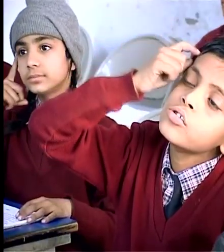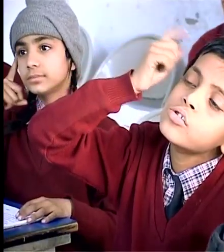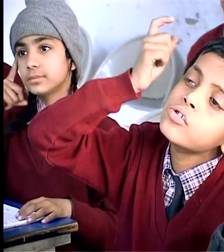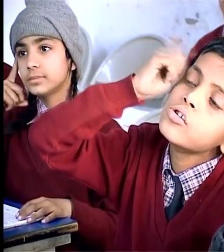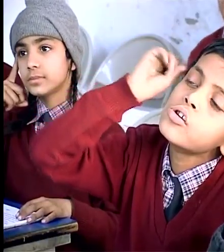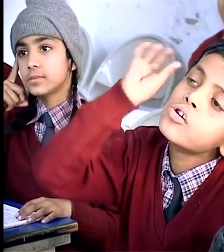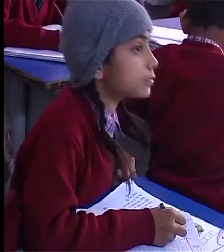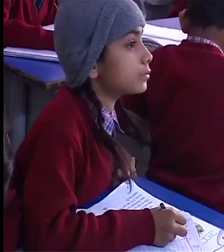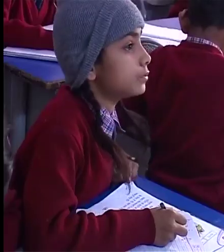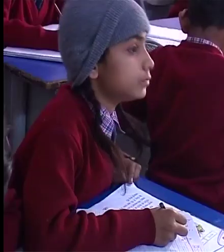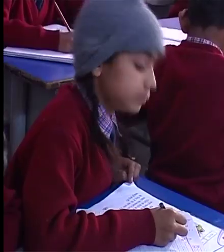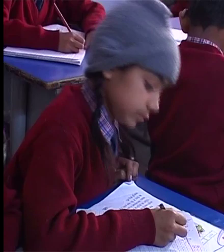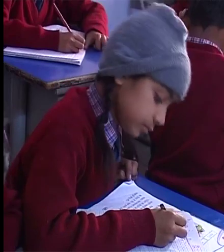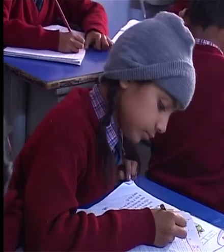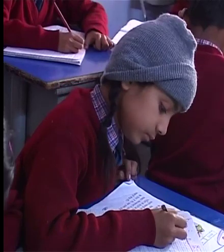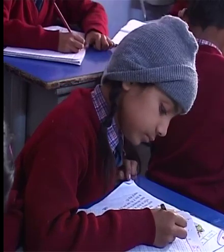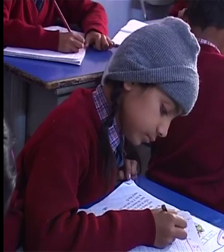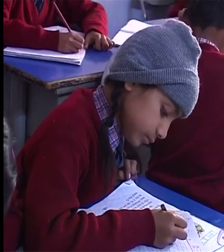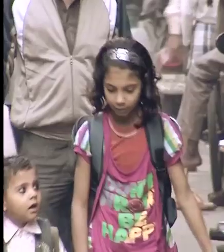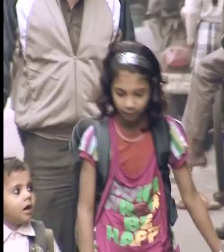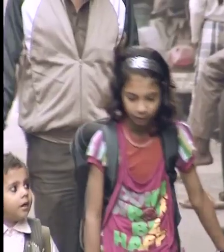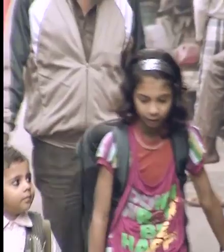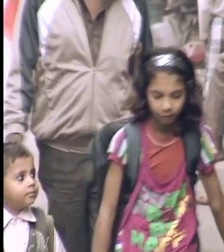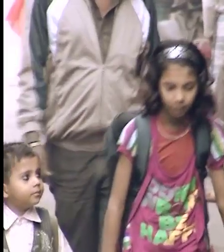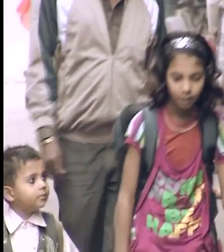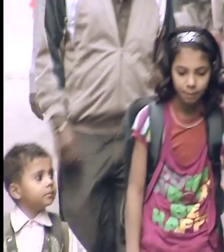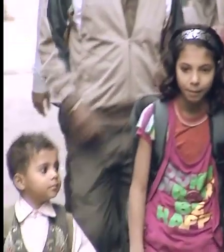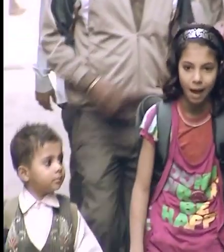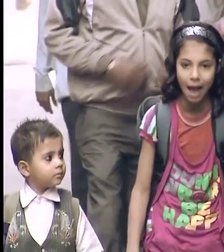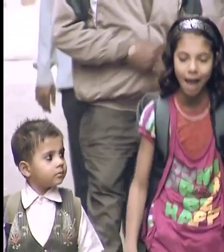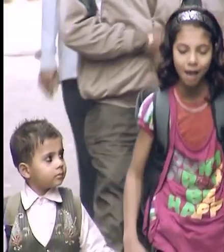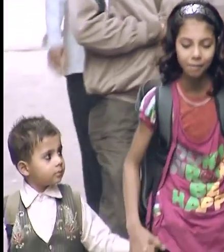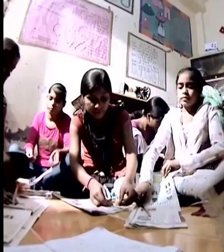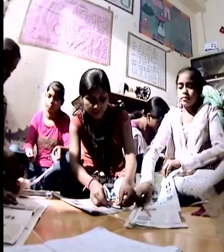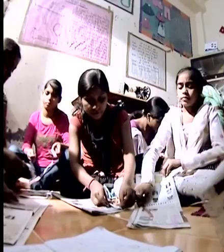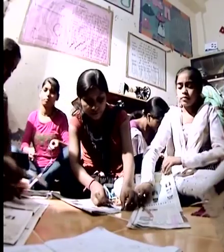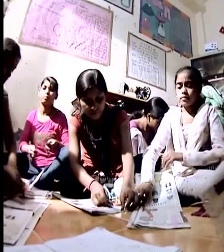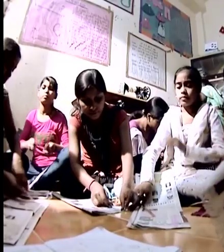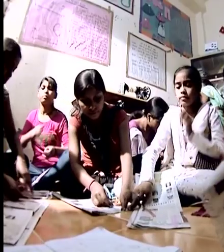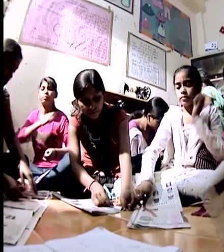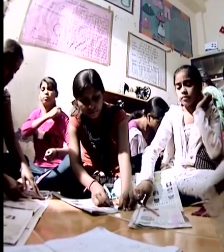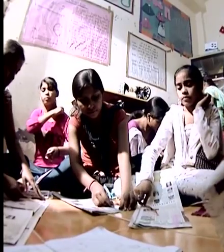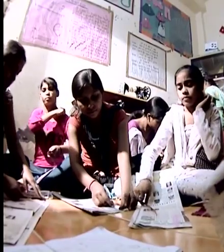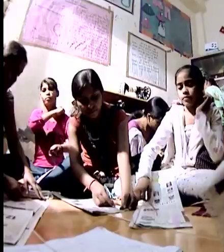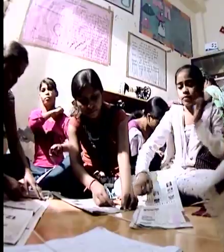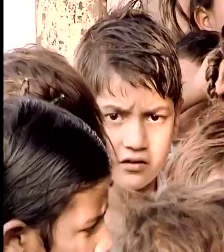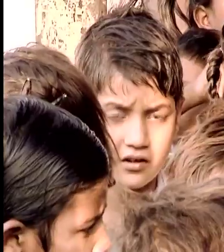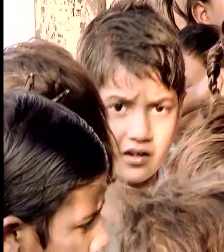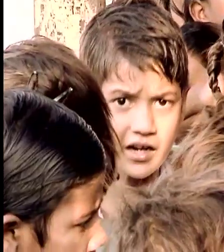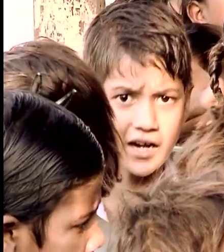भी है। NIOS लाखों छात्रों के लिए यही आत्मसम्मान दिलाने में जुटा है। लाखों लोगों